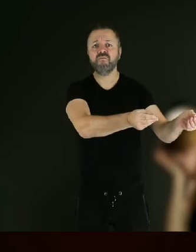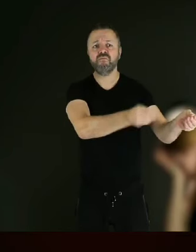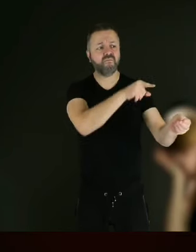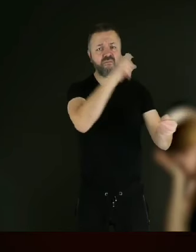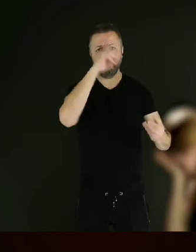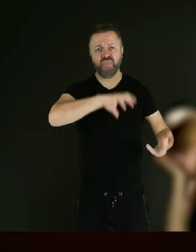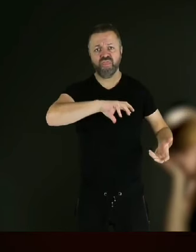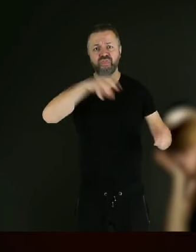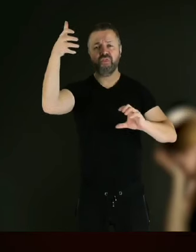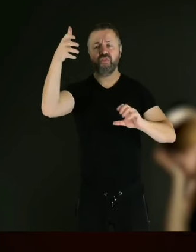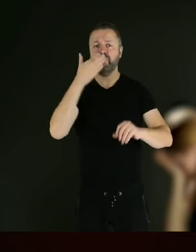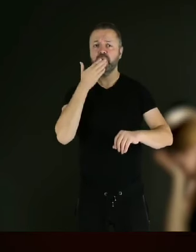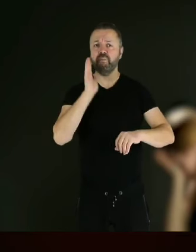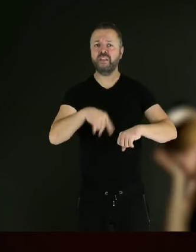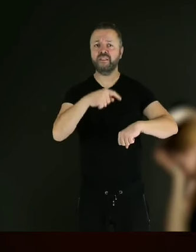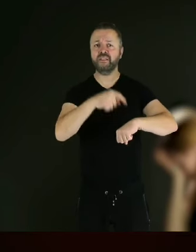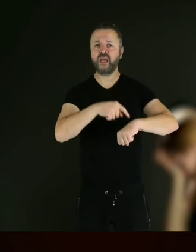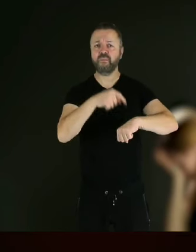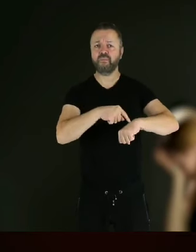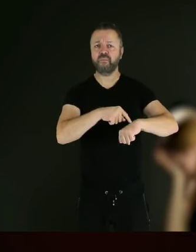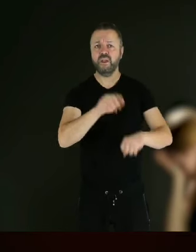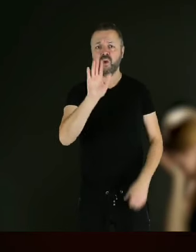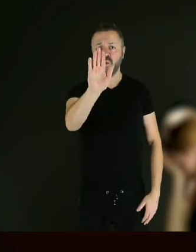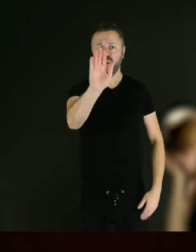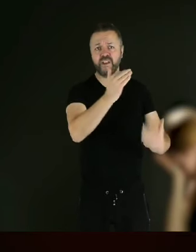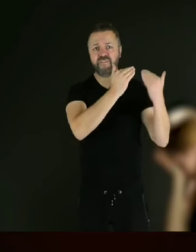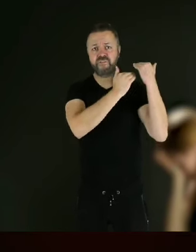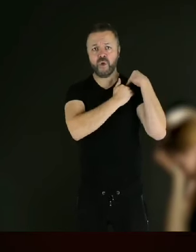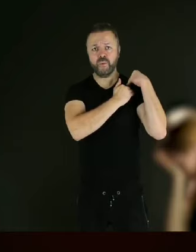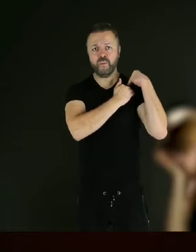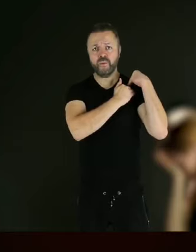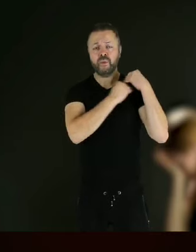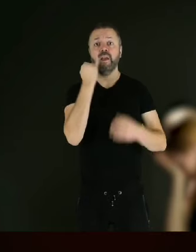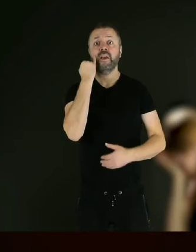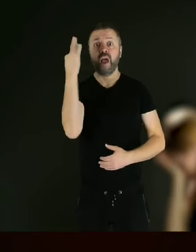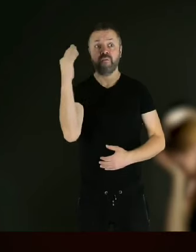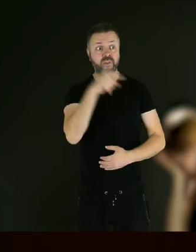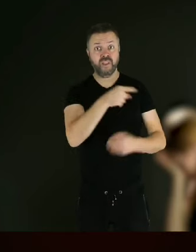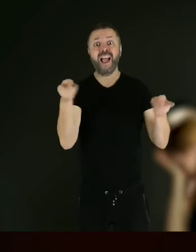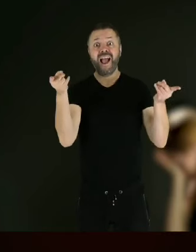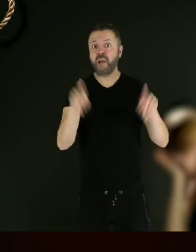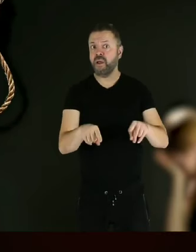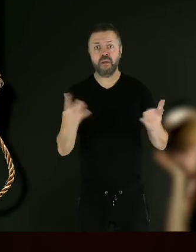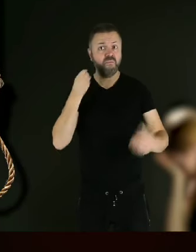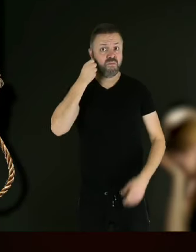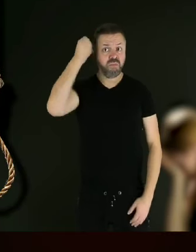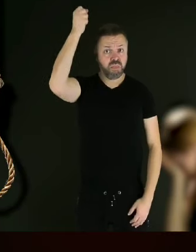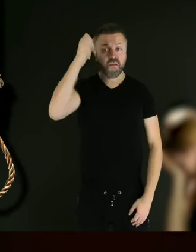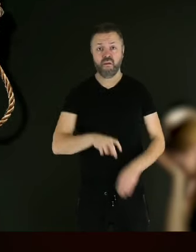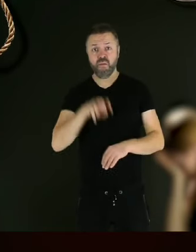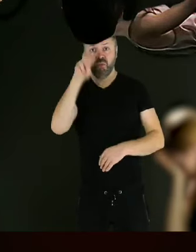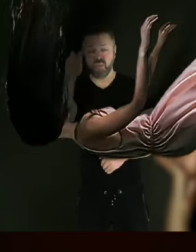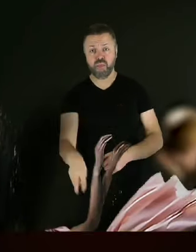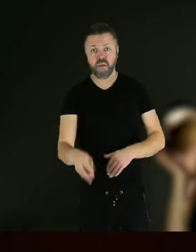как вы умеете чувствовать, разрушать и мечтать, это как только в наш колюбках и не поддаётся в